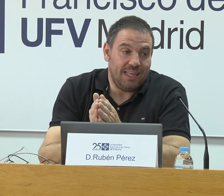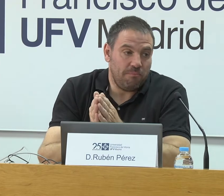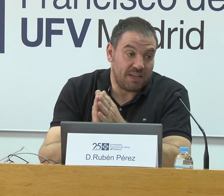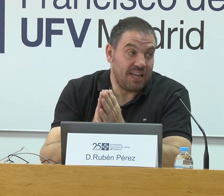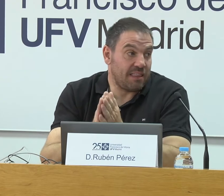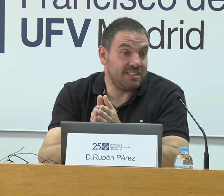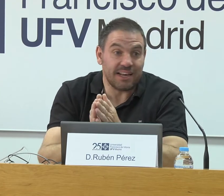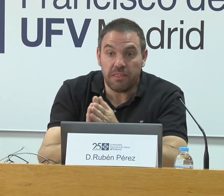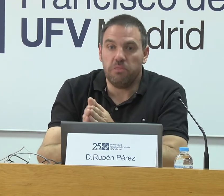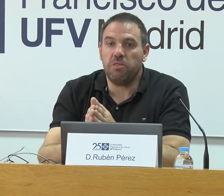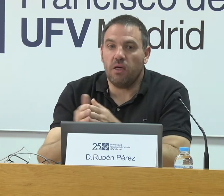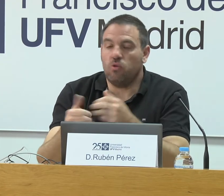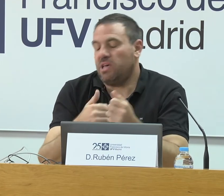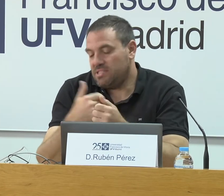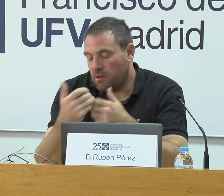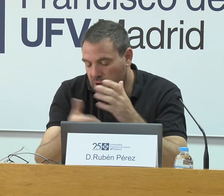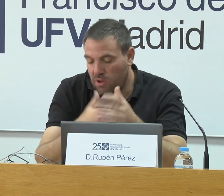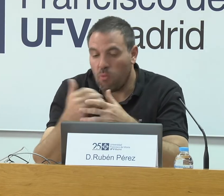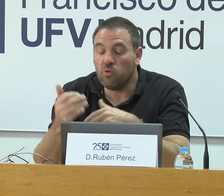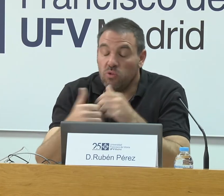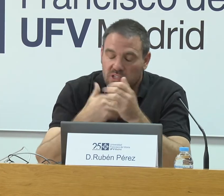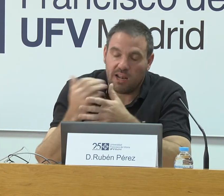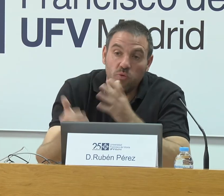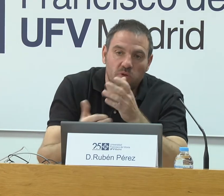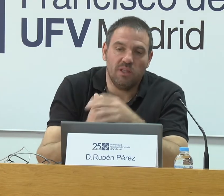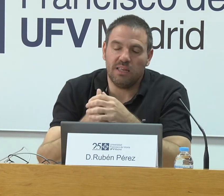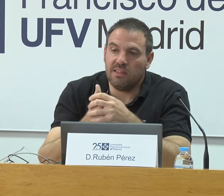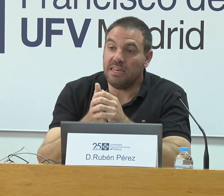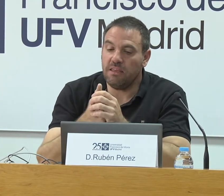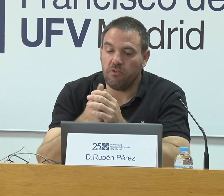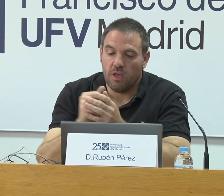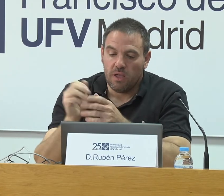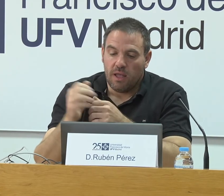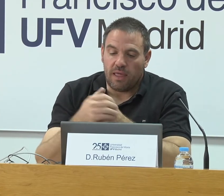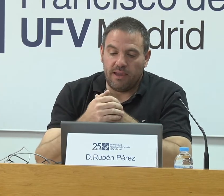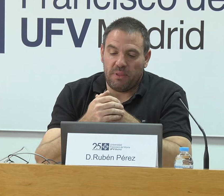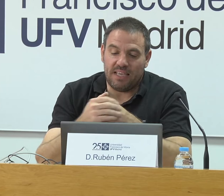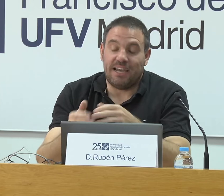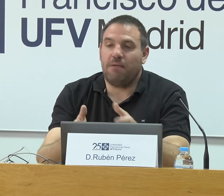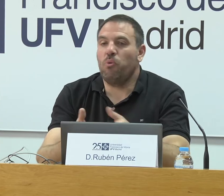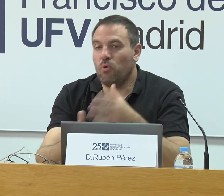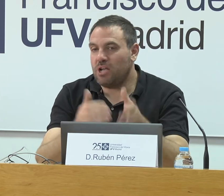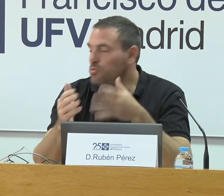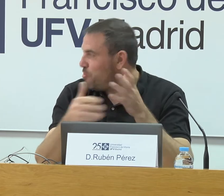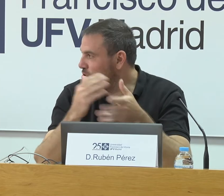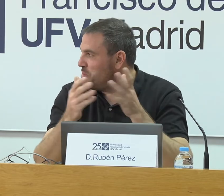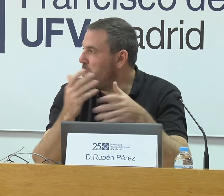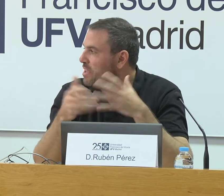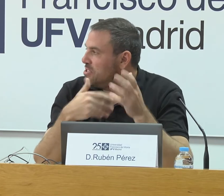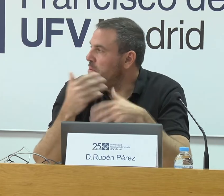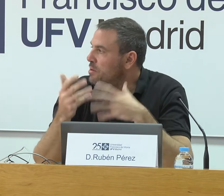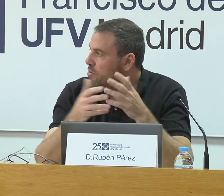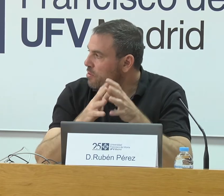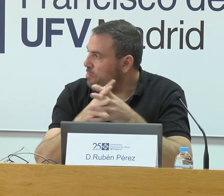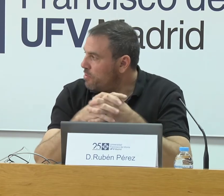de pasar de ser licenciado, o sea, de estar, perdona, como alumno, de ser alumno del INEF, a de repente, está grabado por unos alumnos, por eso se mueve